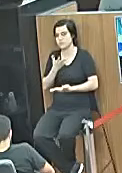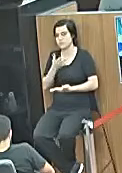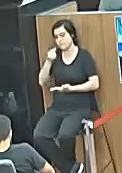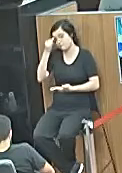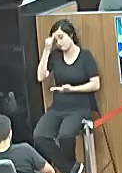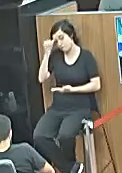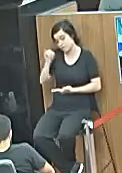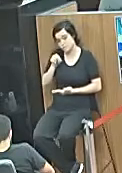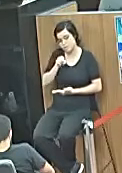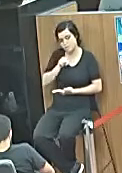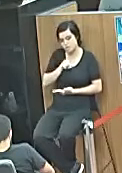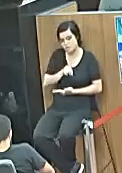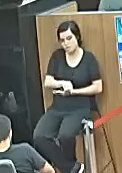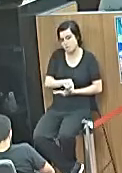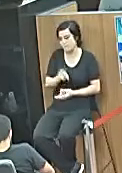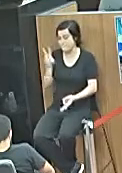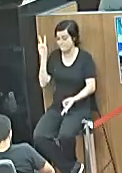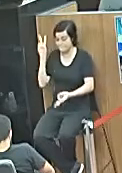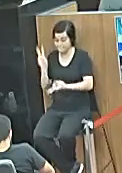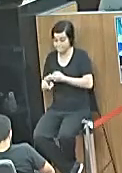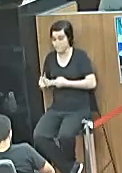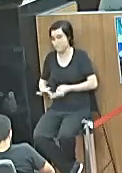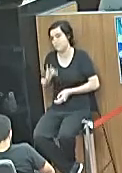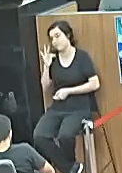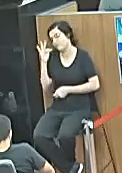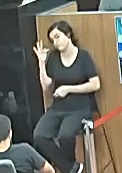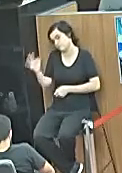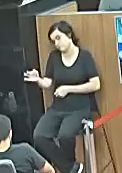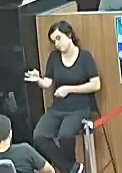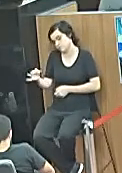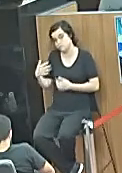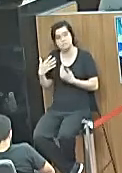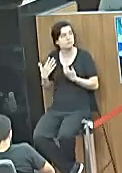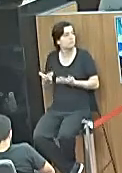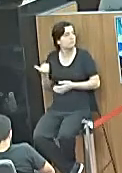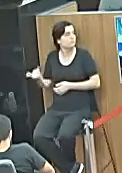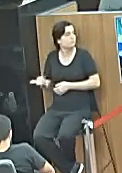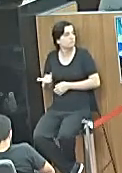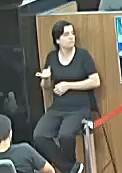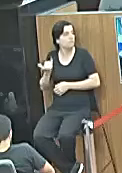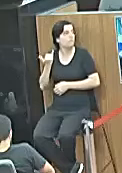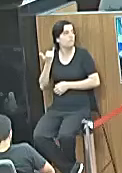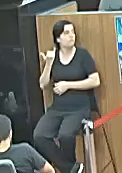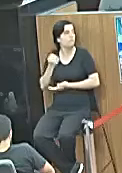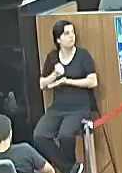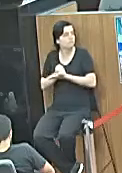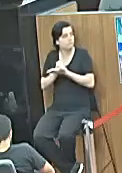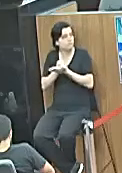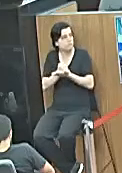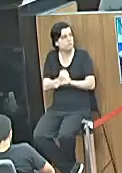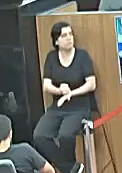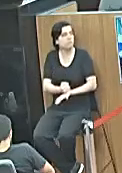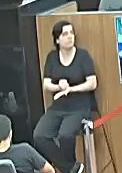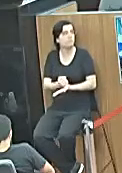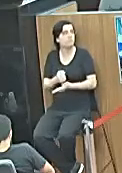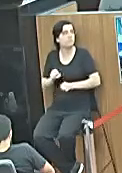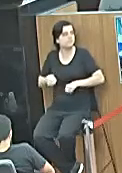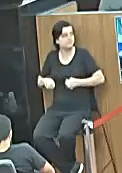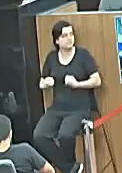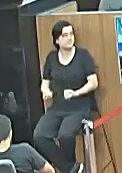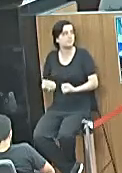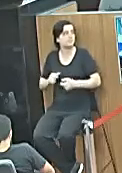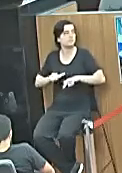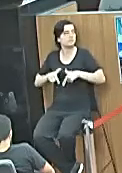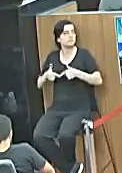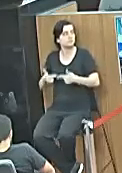que enfim que ele retorne para o sistema então a importância de fortalecer essas ações de prevenção